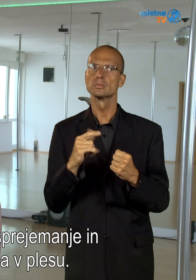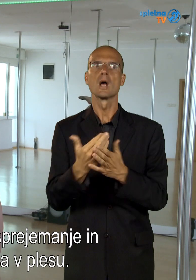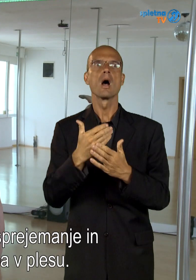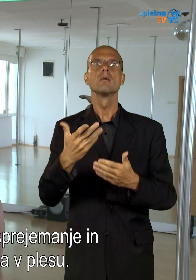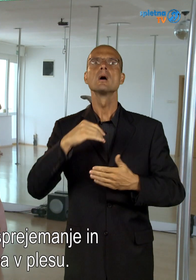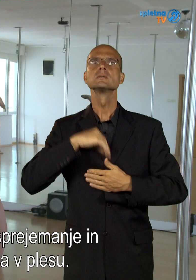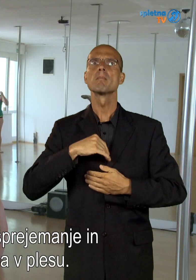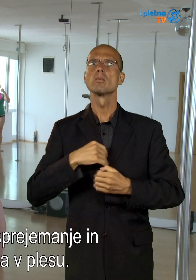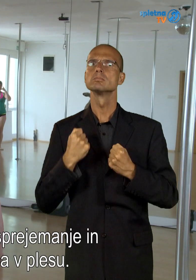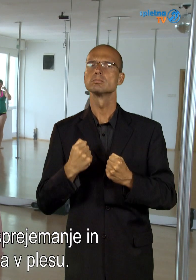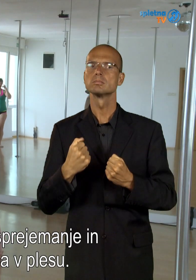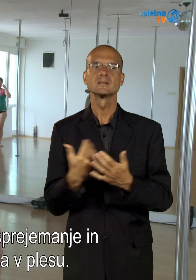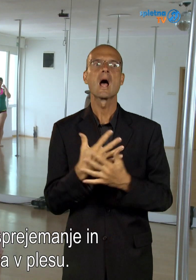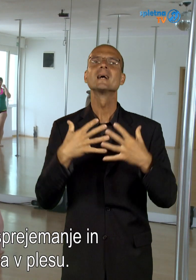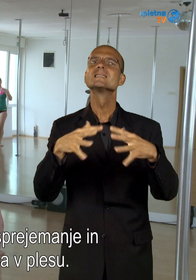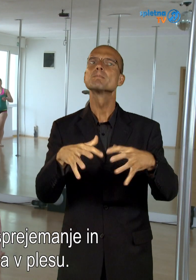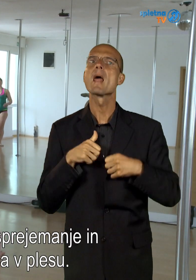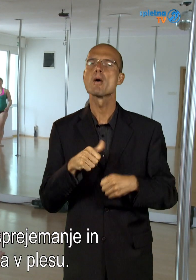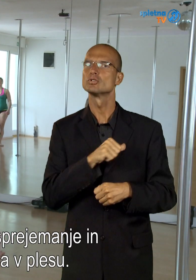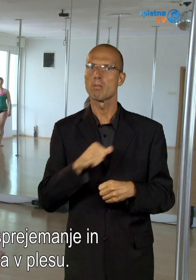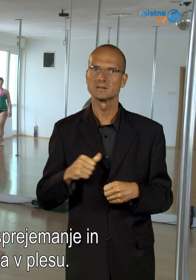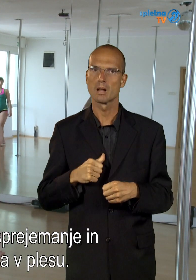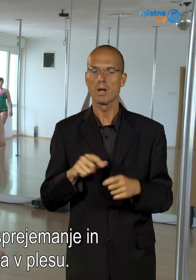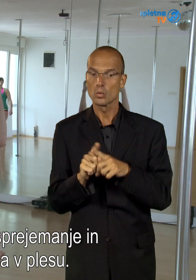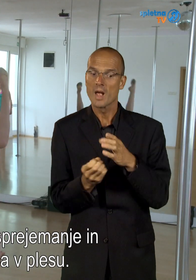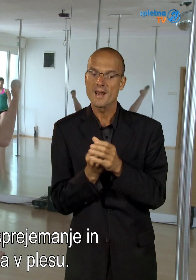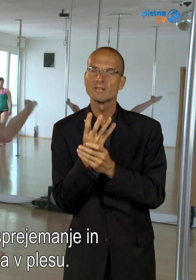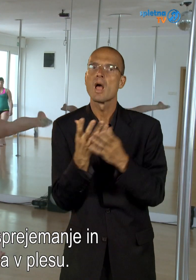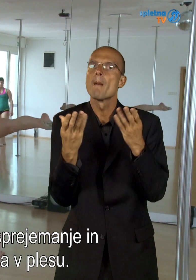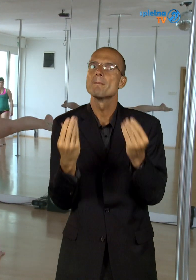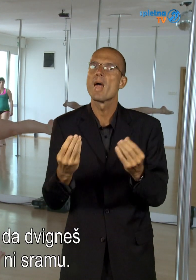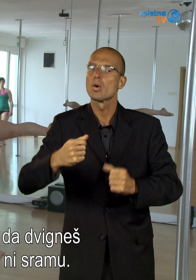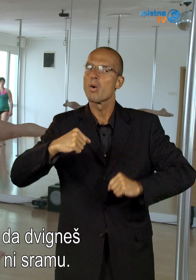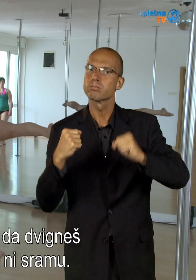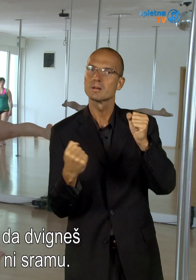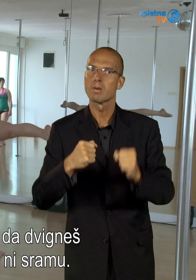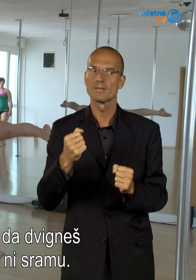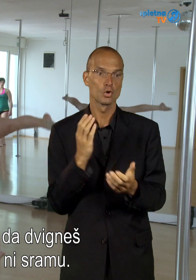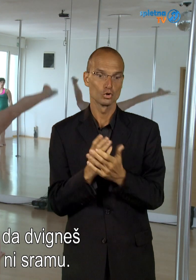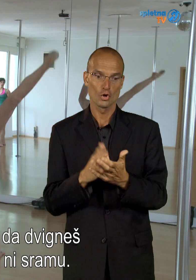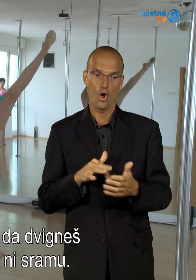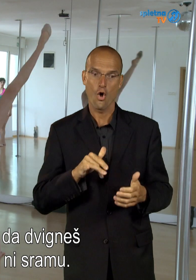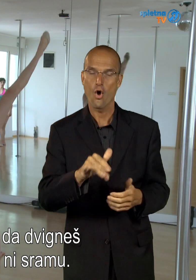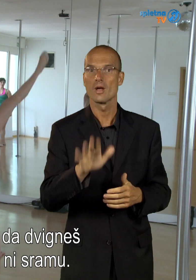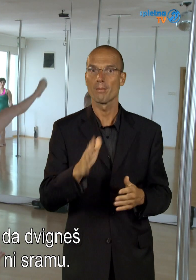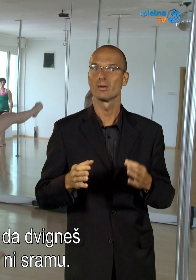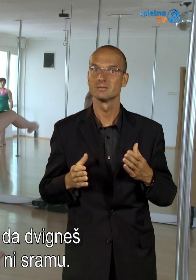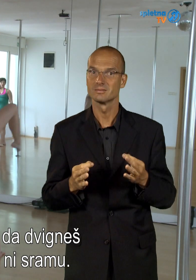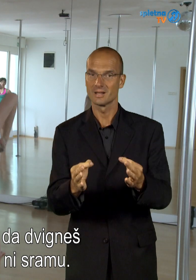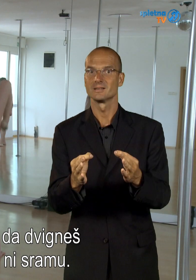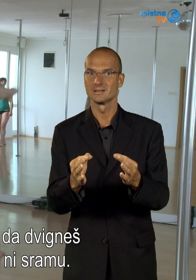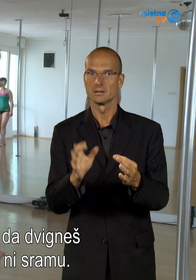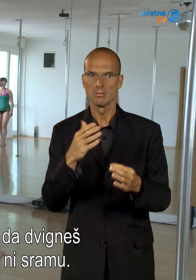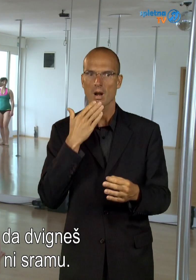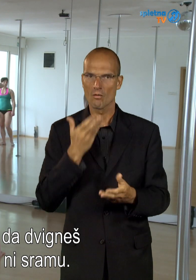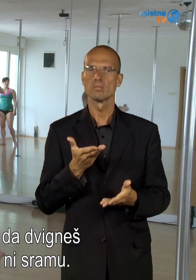bistvu samozavedanje, samo sprejemanje, pa mogoče mehkoba giba, čist v plesu, že sama hoja po cesti,